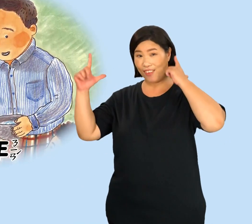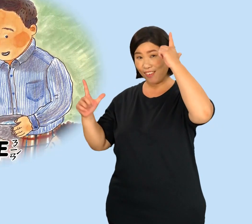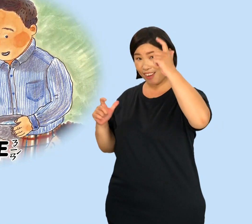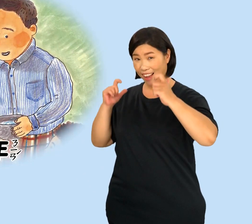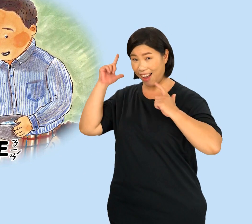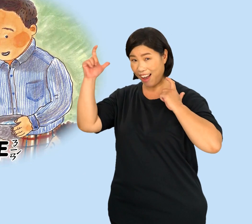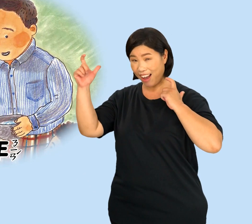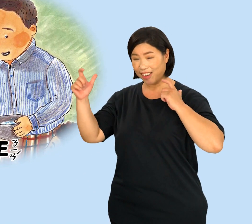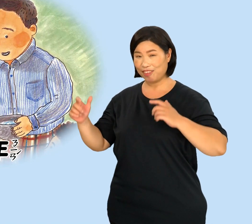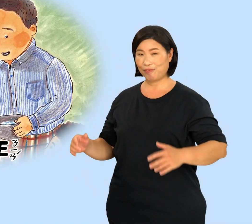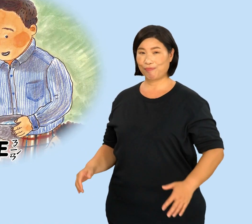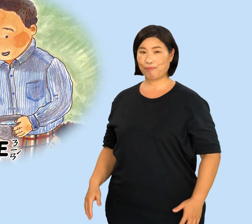过年，